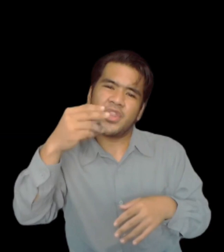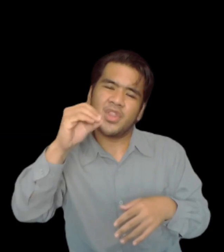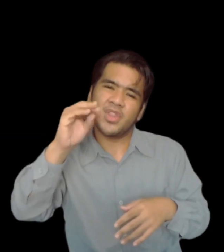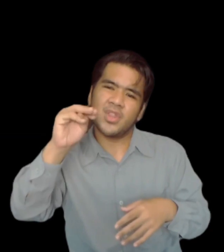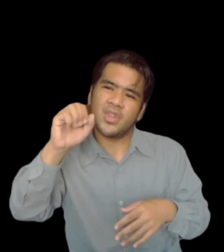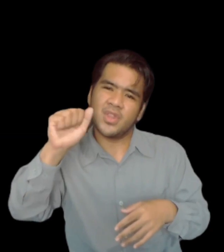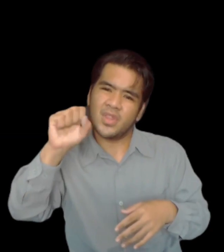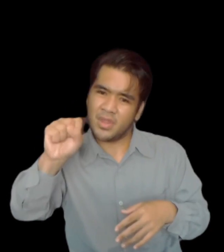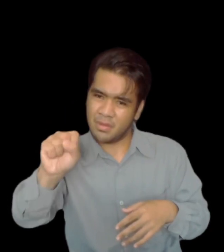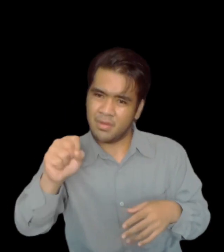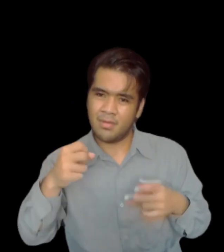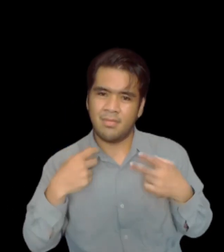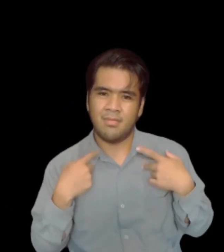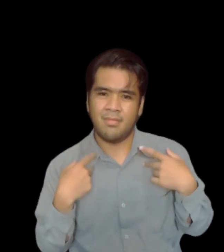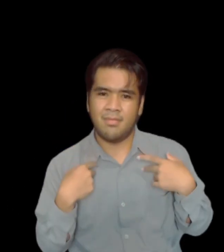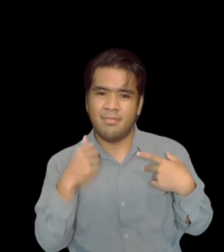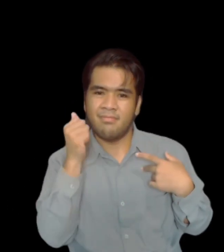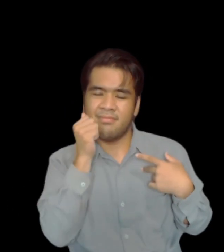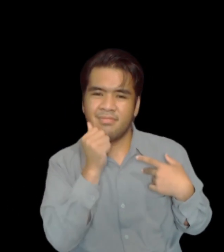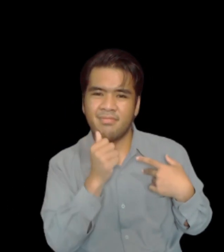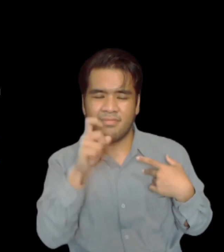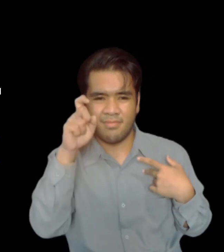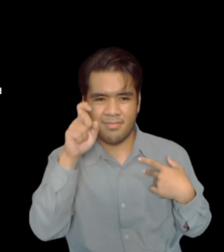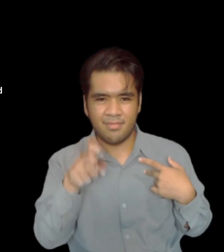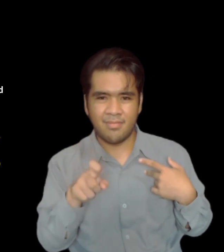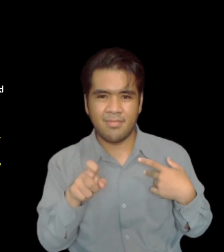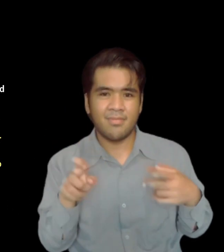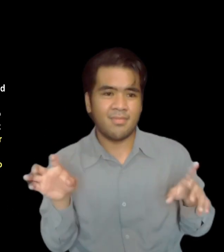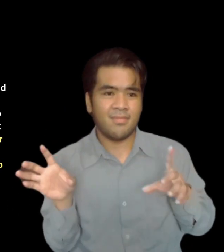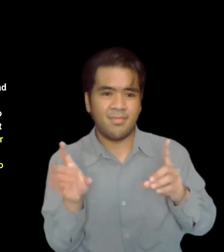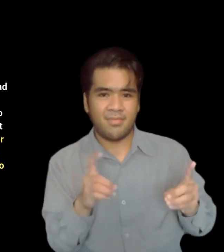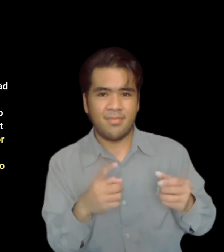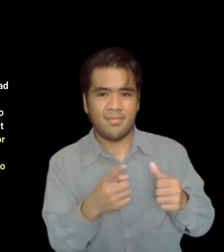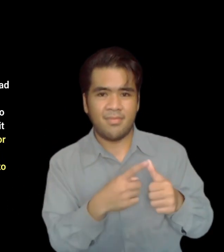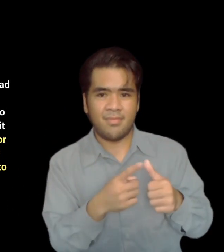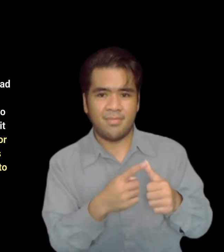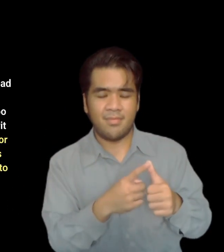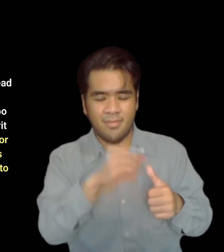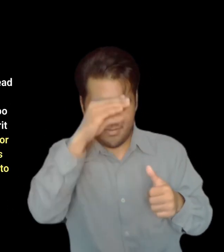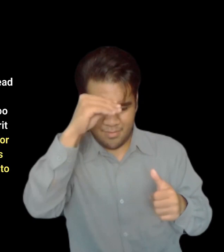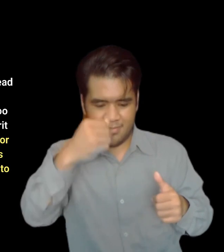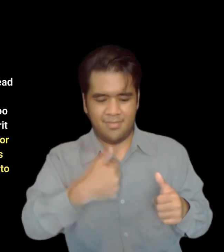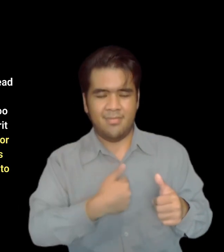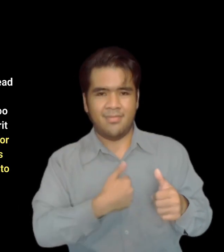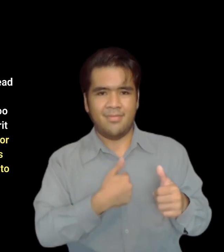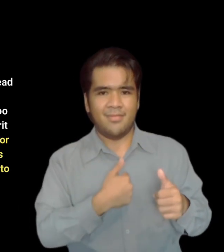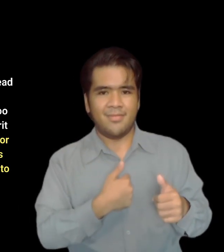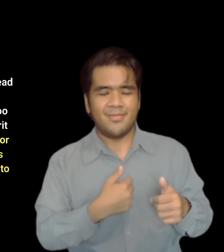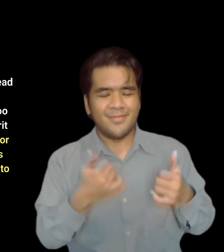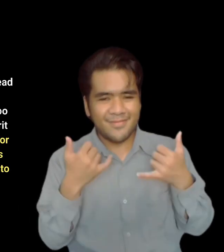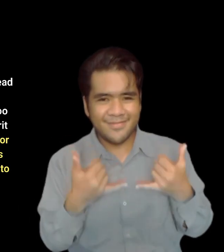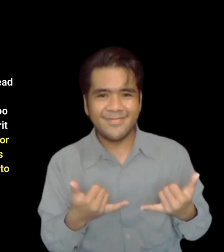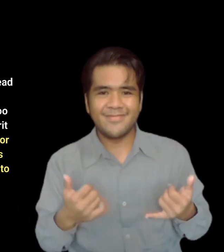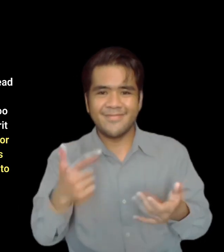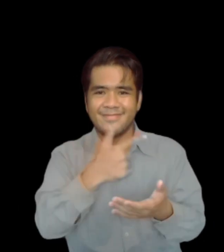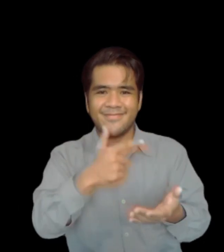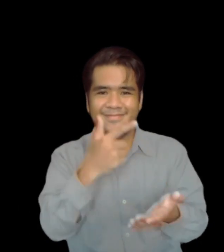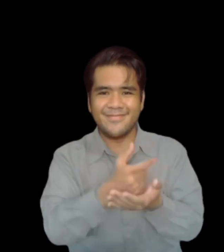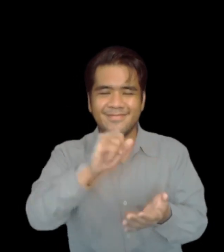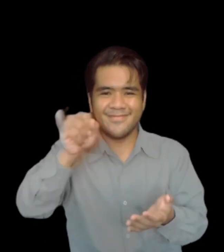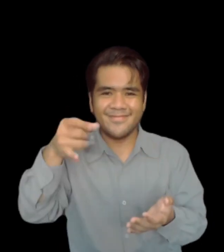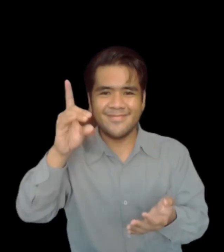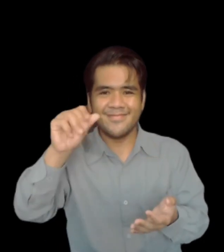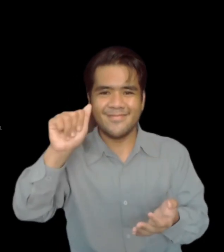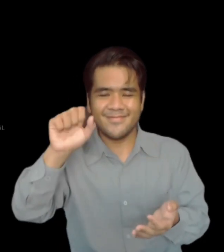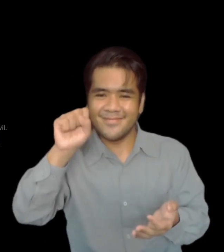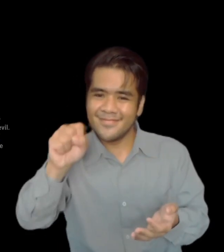of Thomas na nagsasabing ang bawat babae daw ay kailangang gawin ang kanyang sarili bilang lalaki bago makapasok sa kaharian ng langit.